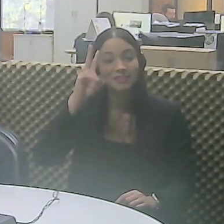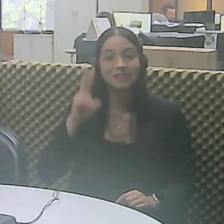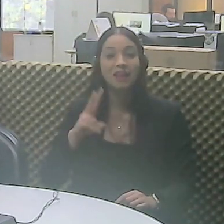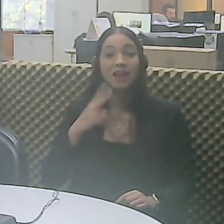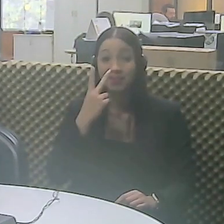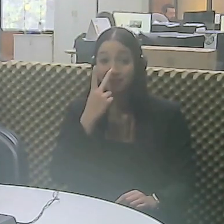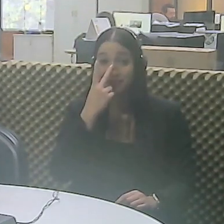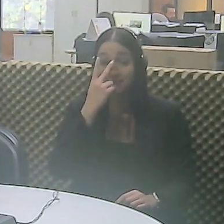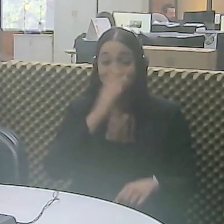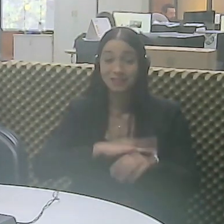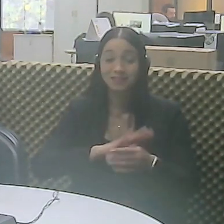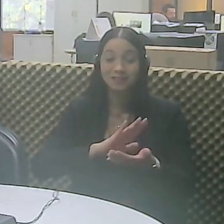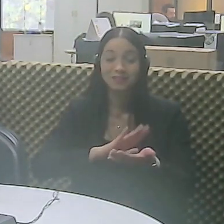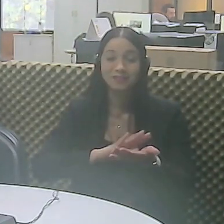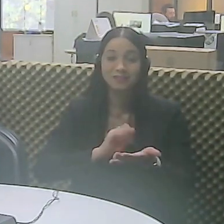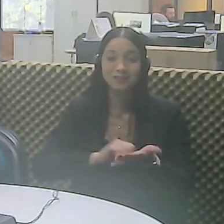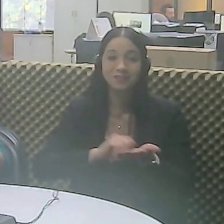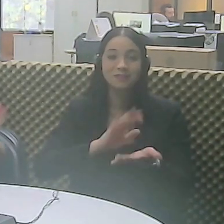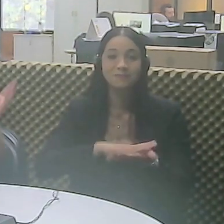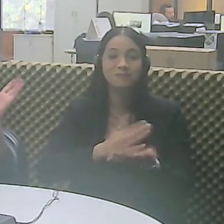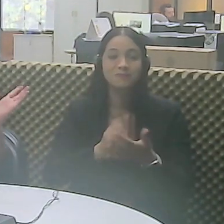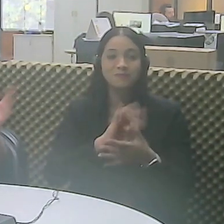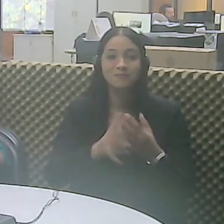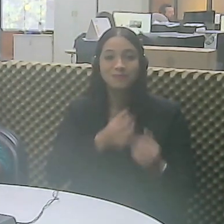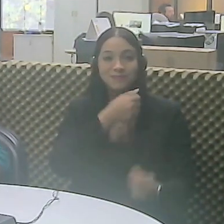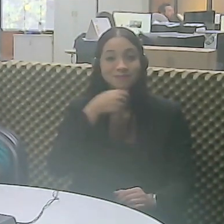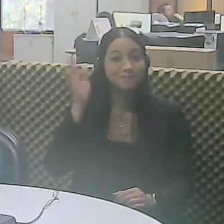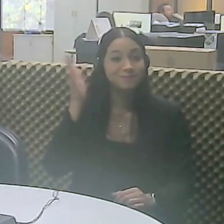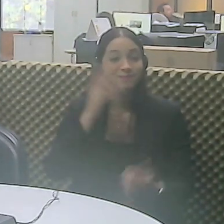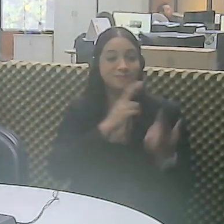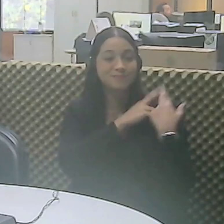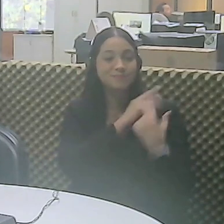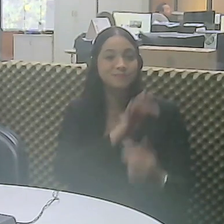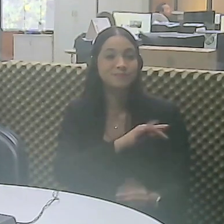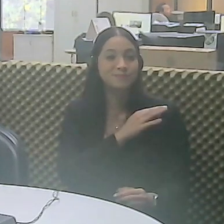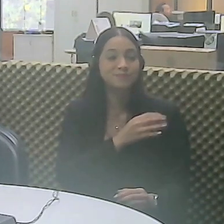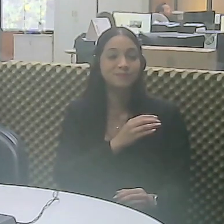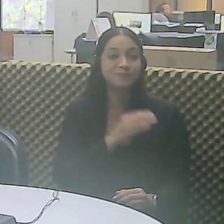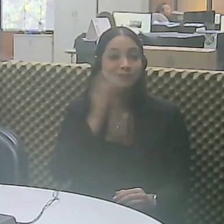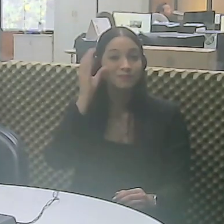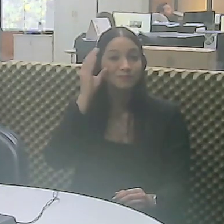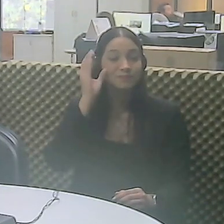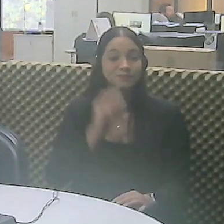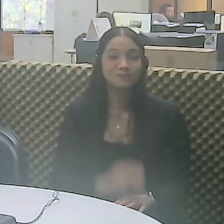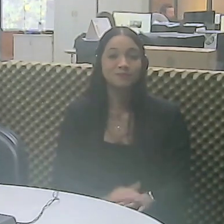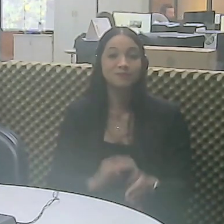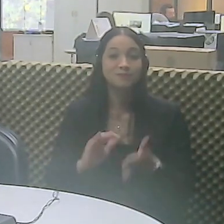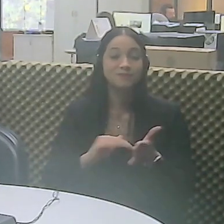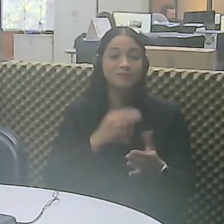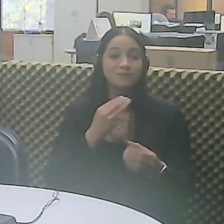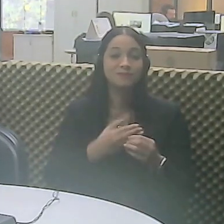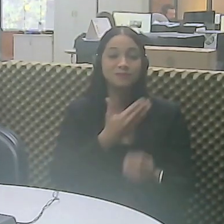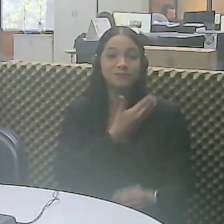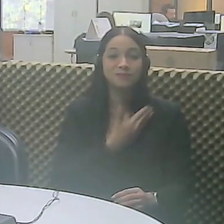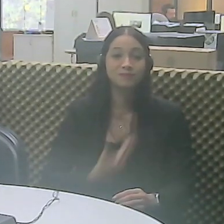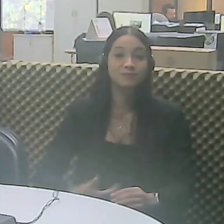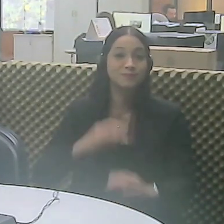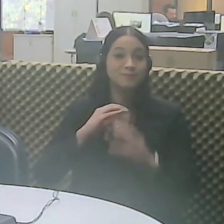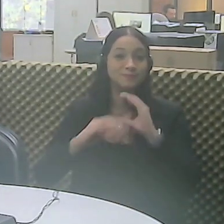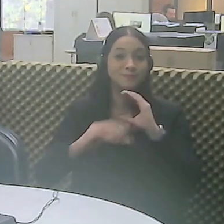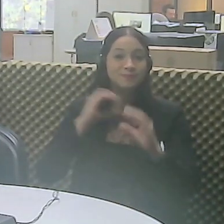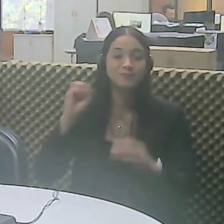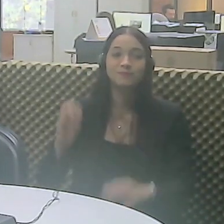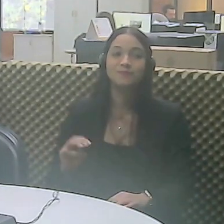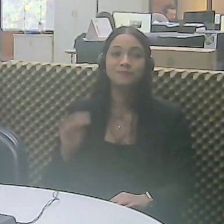da Vanessa Gianotti. Tradução em Libras, Amanda Valentim. Responsável técnico, Cristiano Silva. Secretário Municipal de